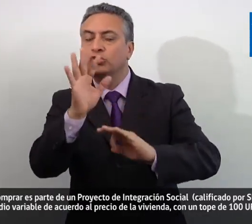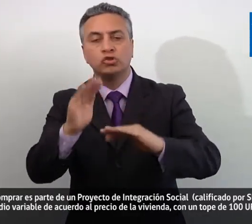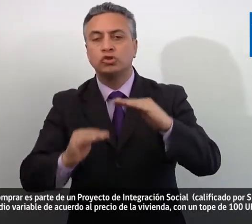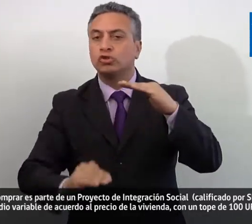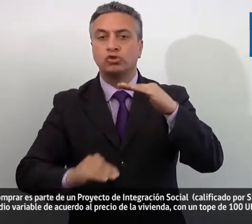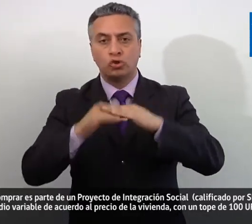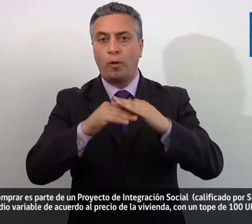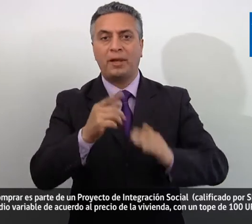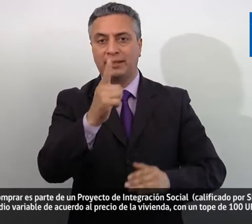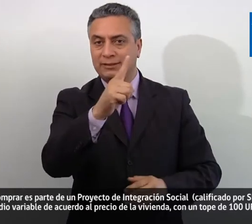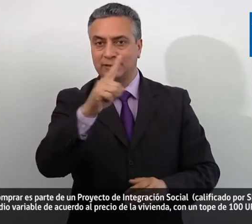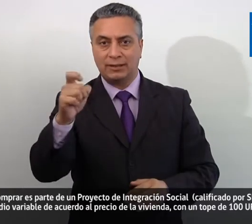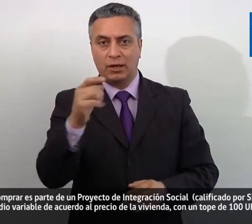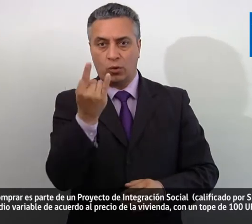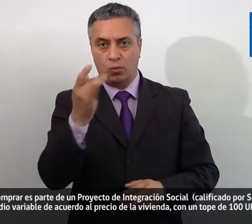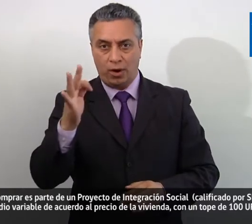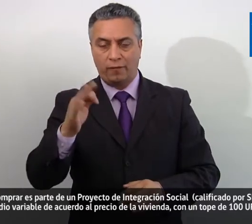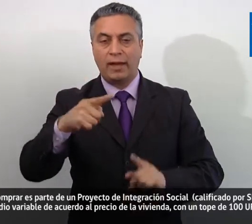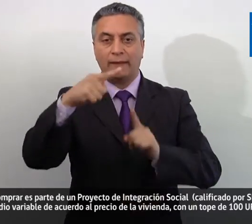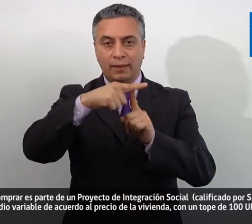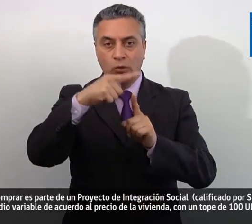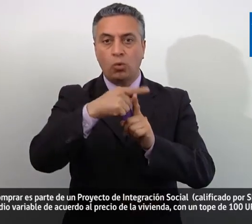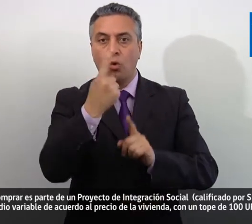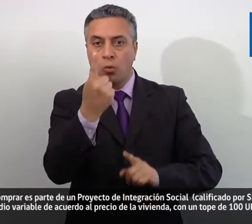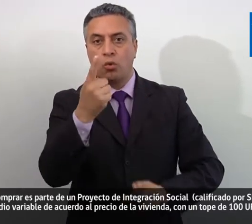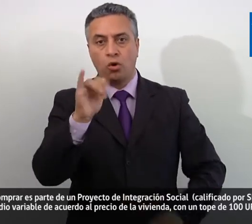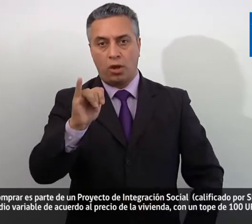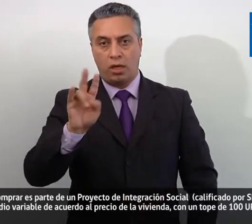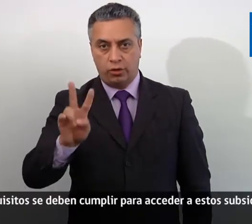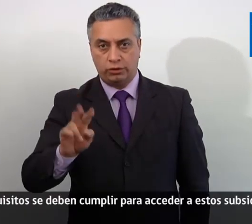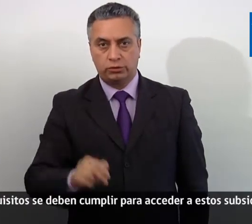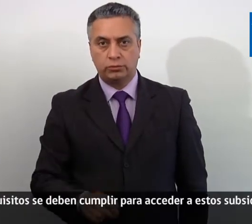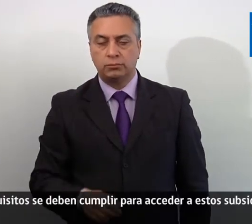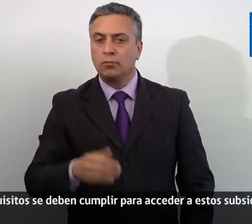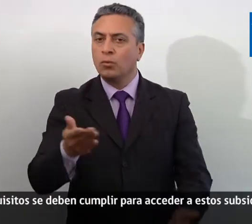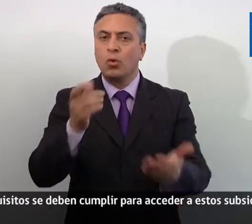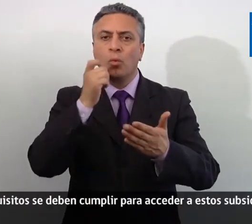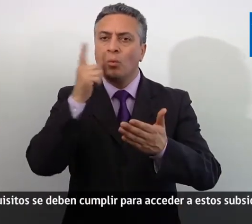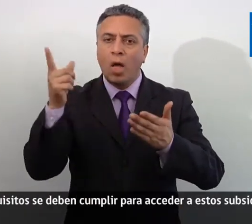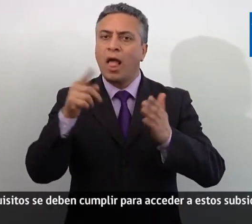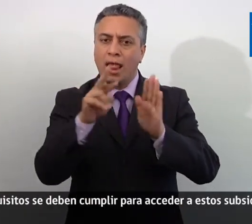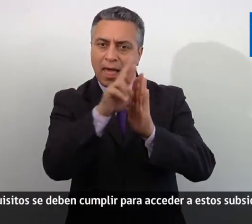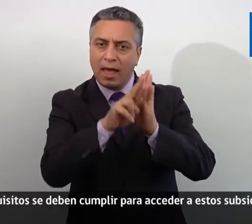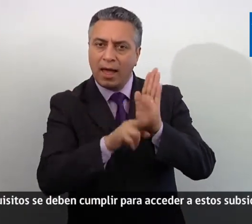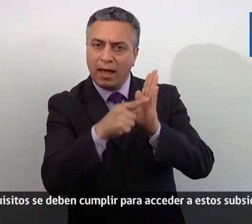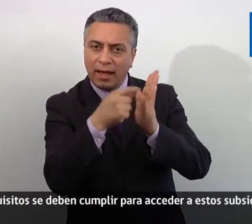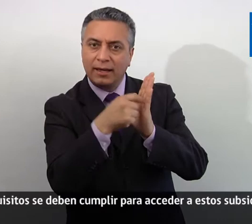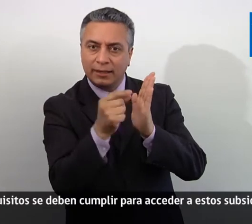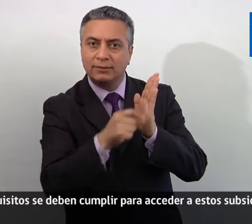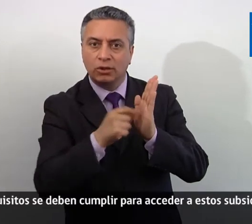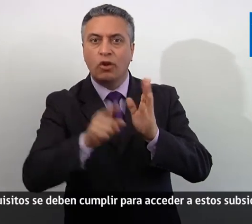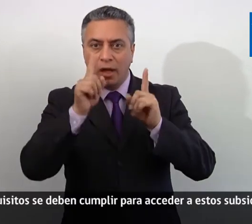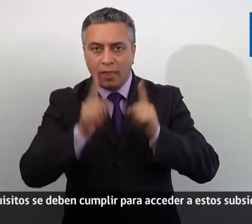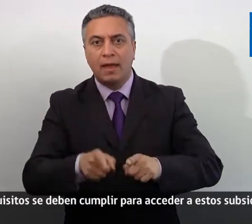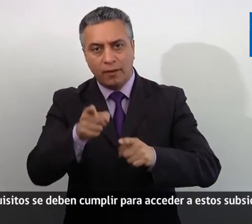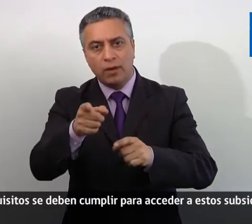100 UF, títulos 1 y 2. ¿Qué requisitos se deben cumplir para acceder a estos